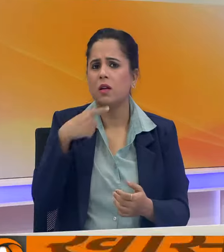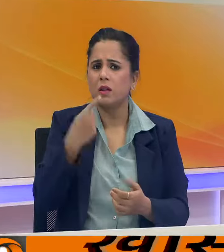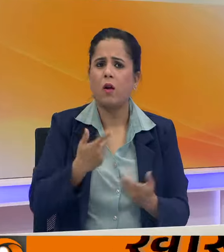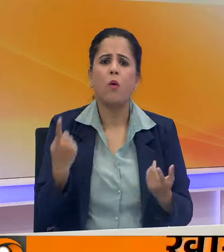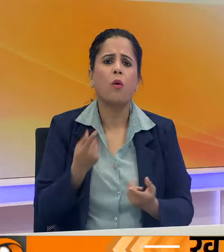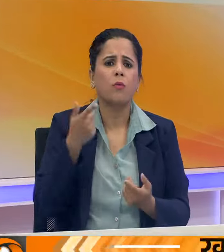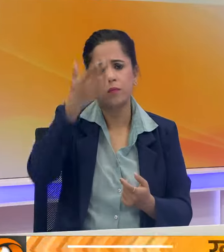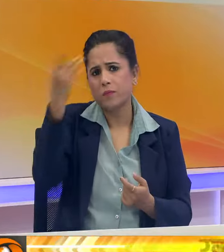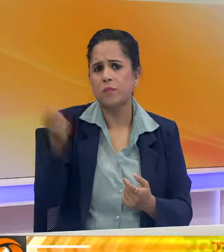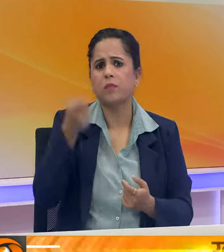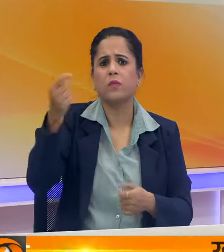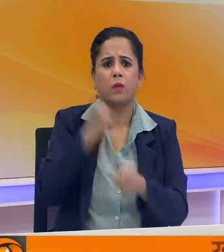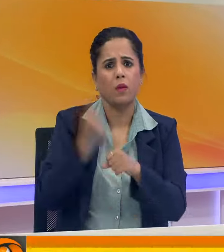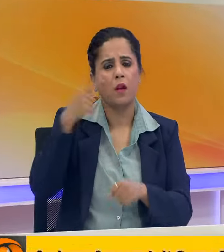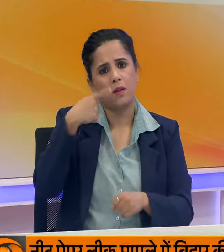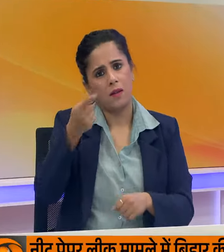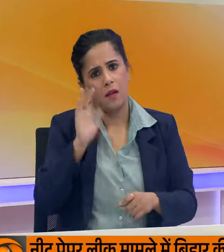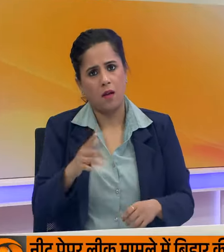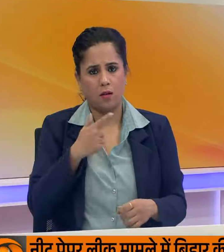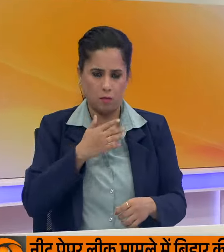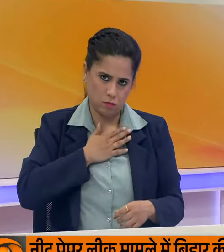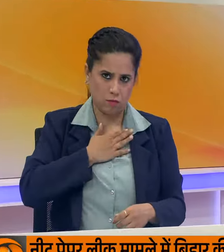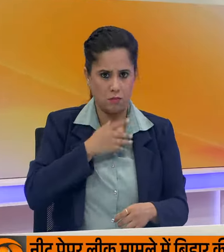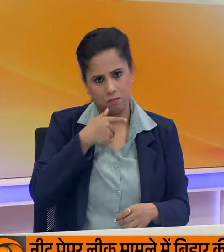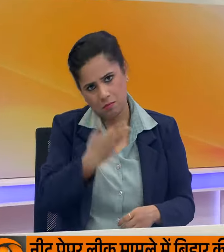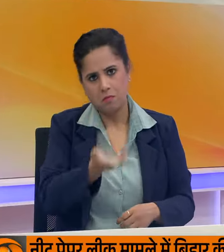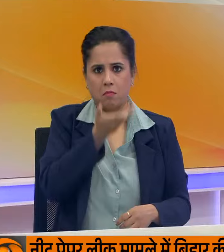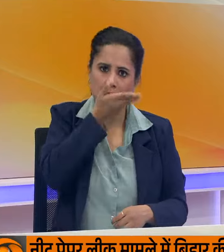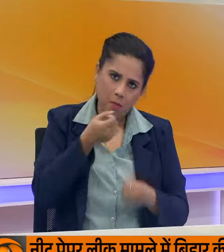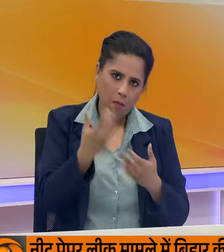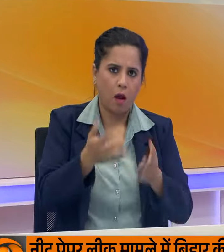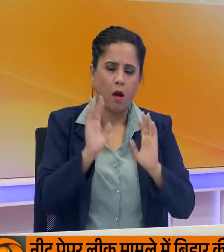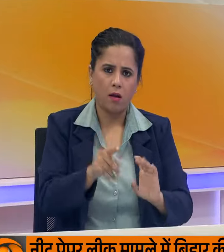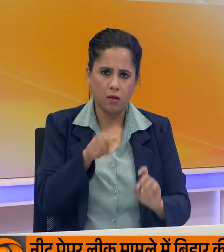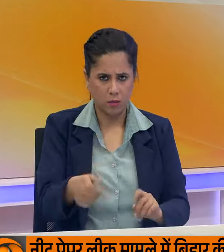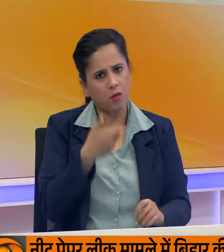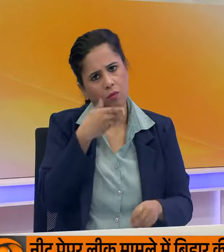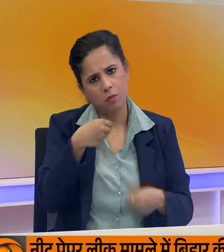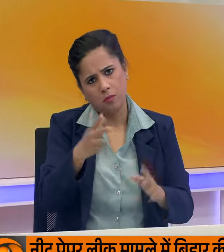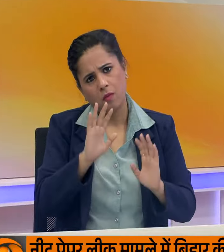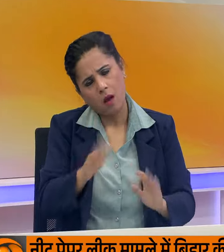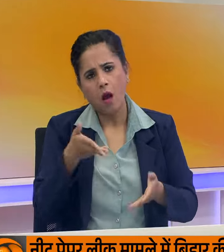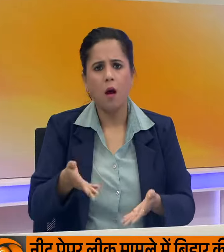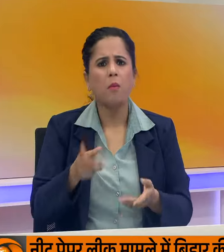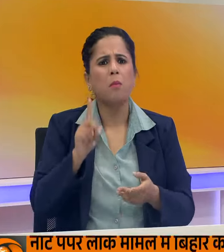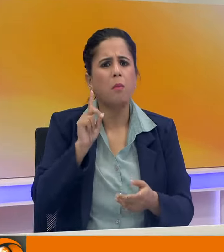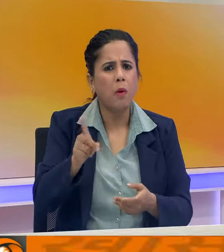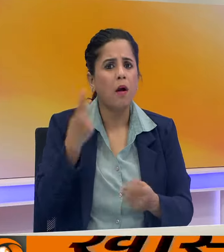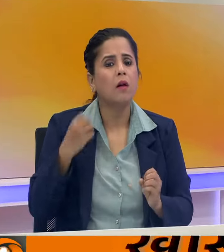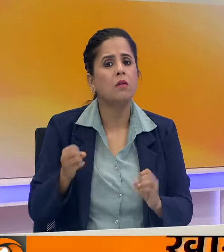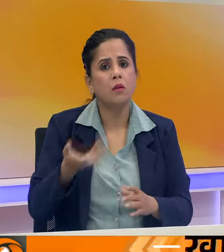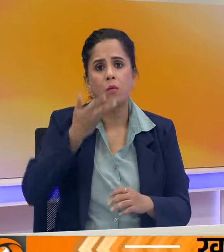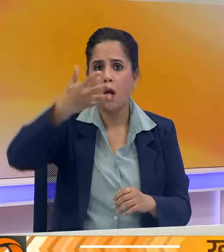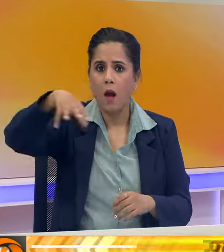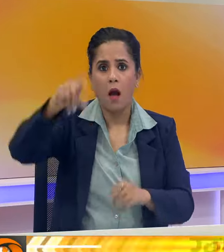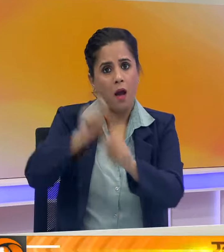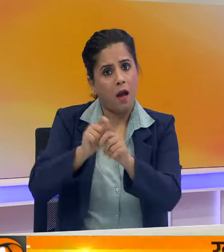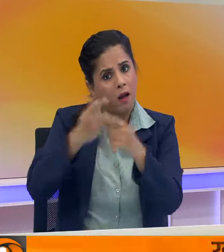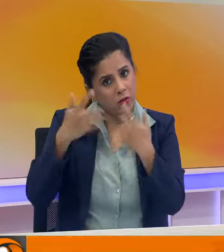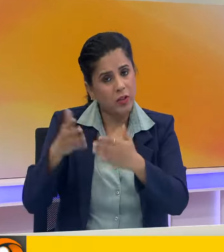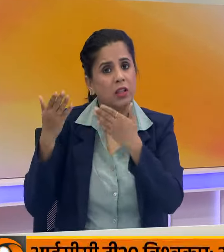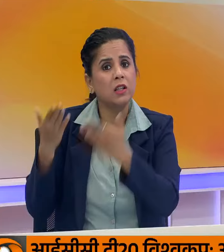है कि जब केजरीवाल सरकार आई थी तो उन्होंने कहा था कि वादा भी किया था साथ में कि हमें पानी यहां मिलेगा और शुरुआत में यहां नल के लगाए